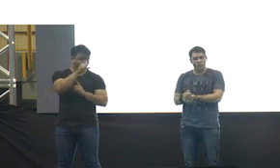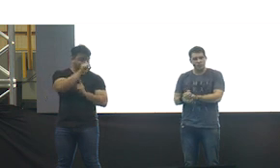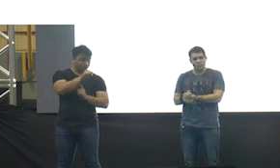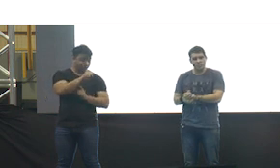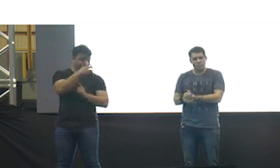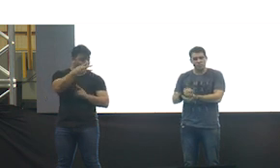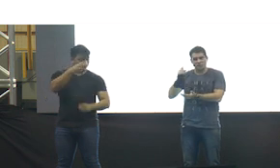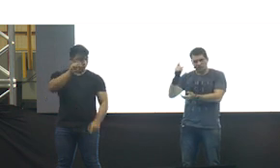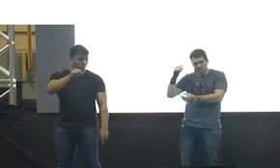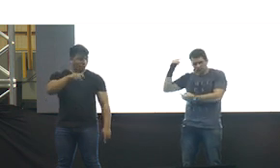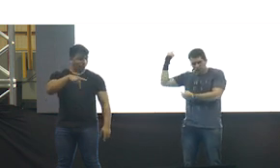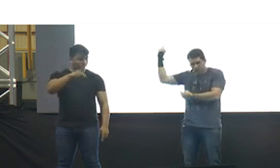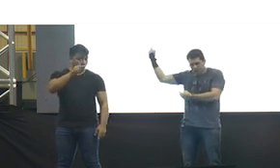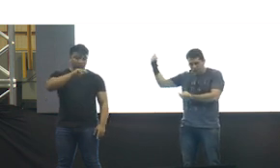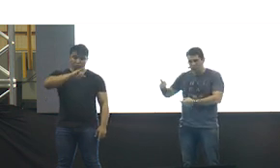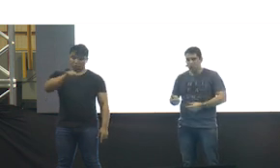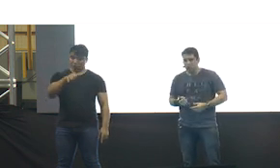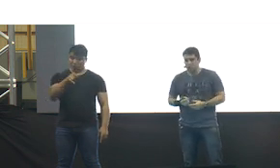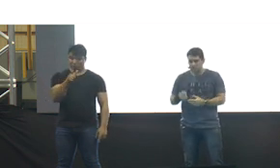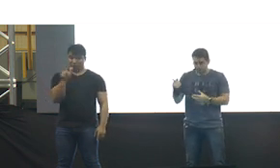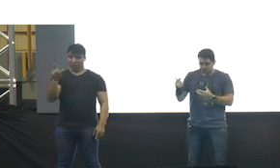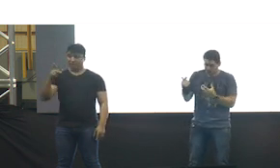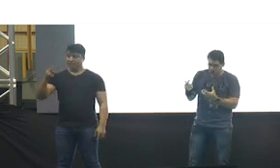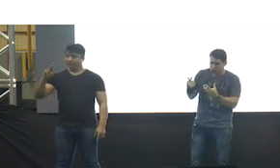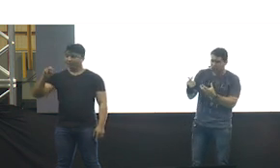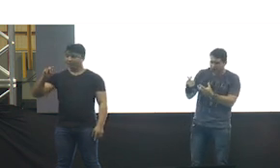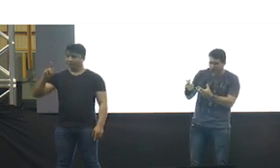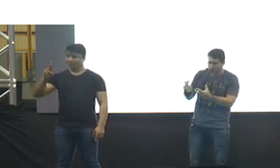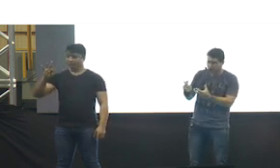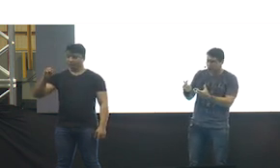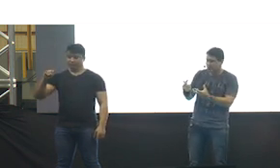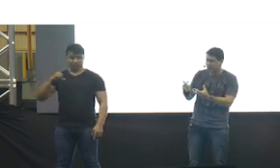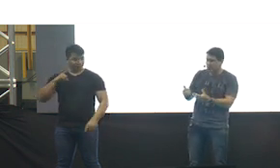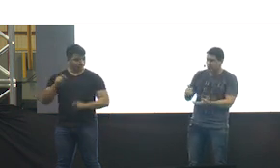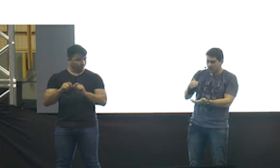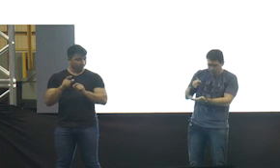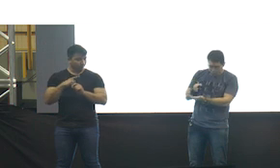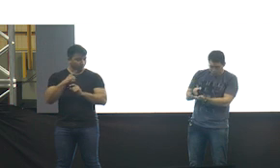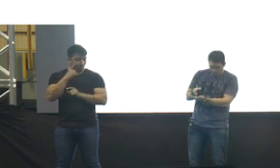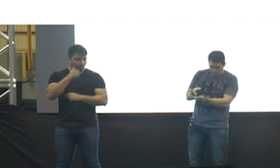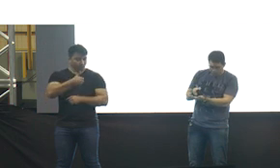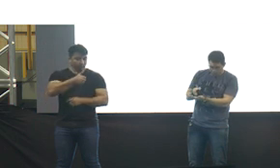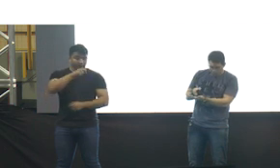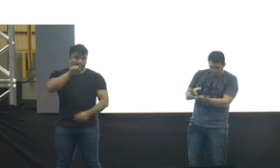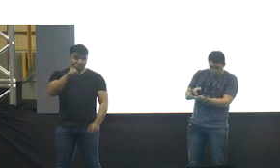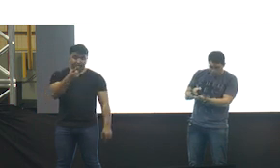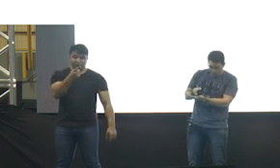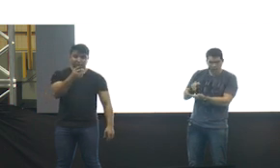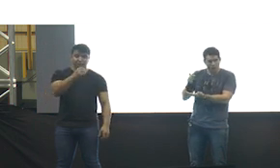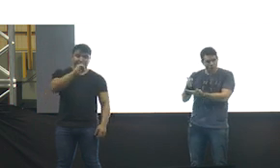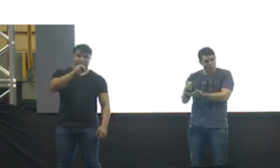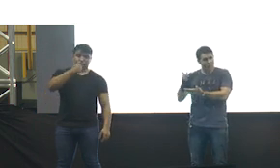838,8 kJ, enquanto que no produto, tu já teve um total de energia de